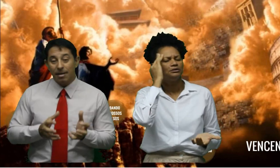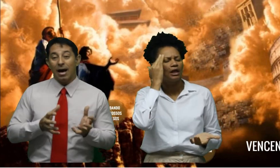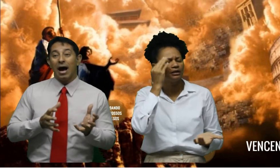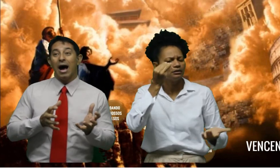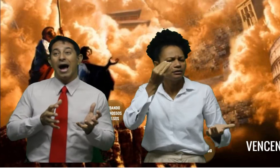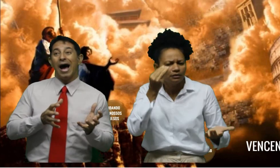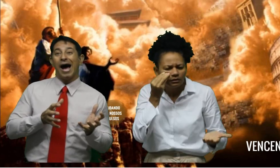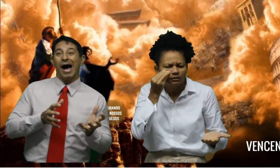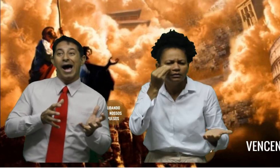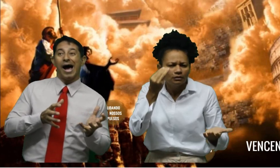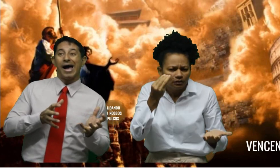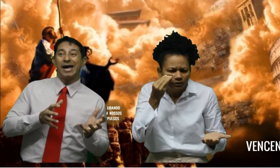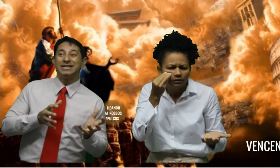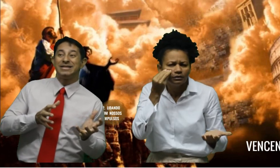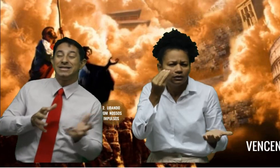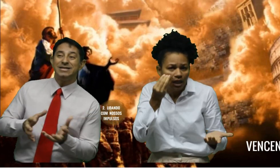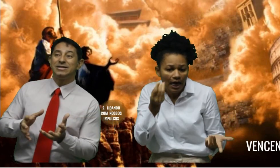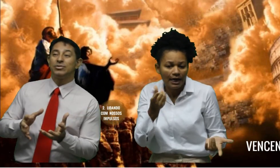que